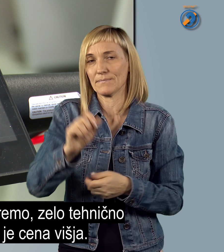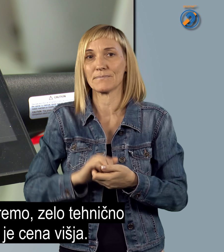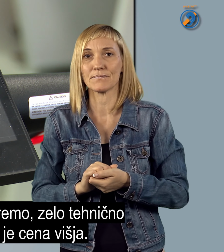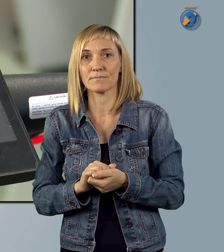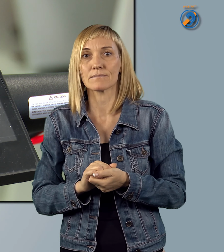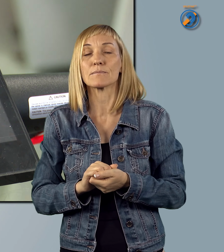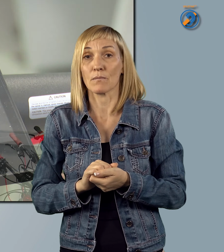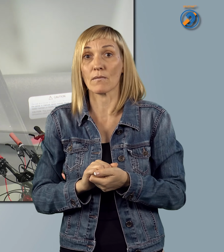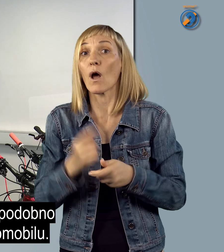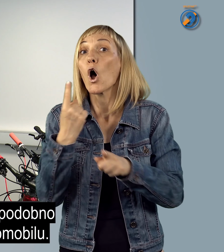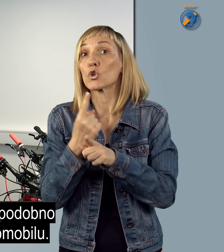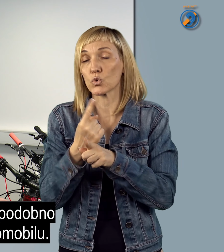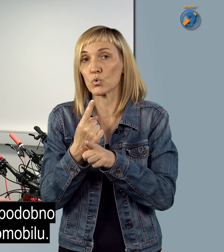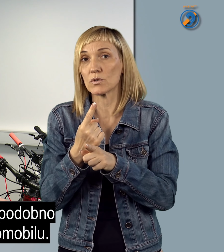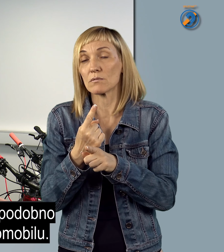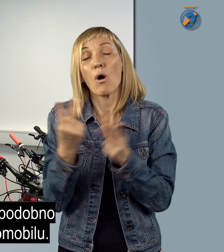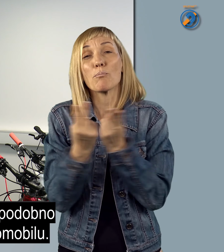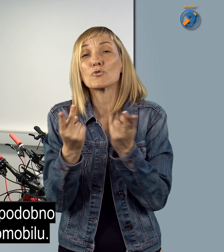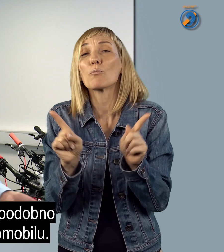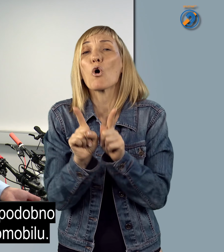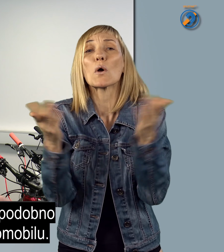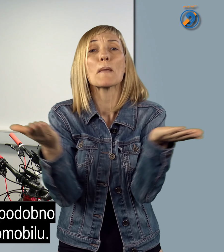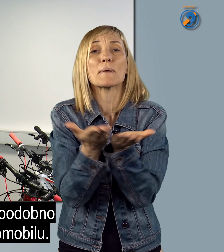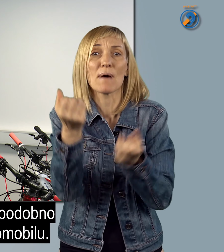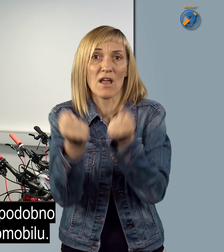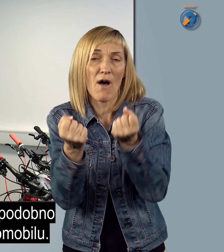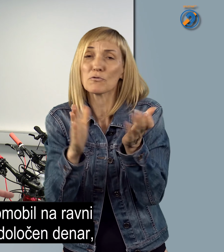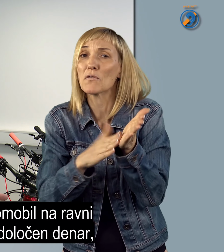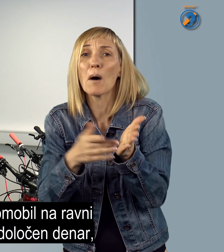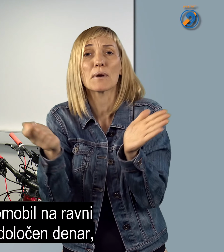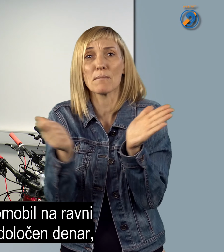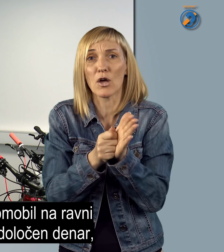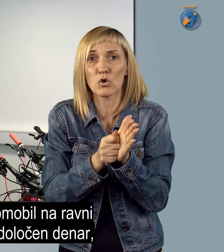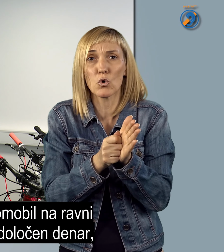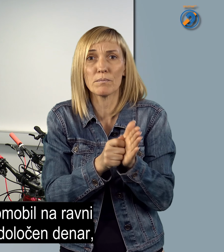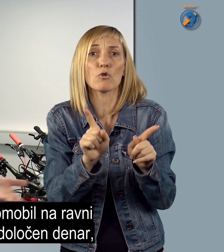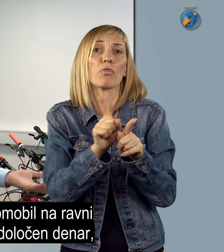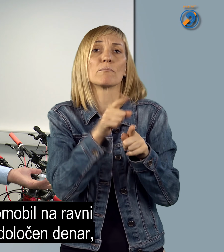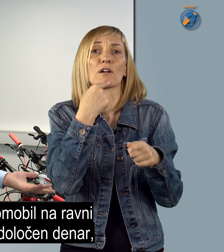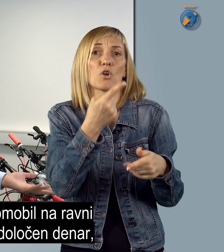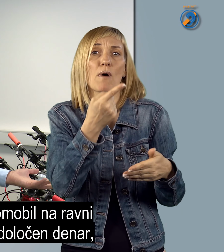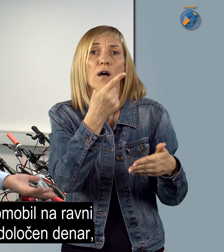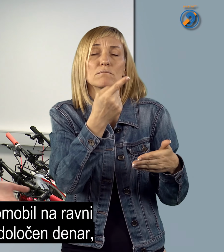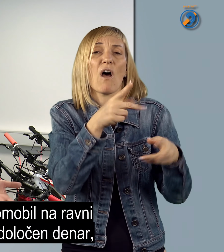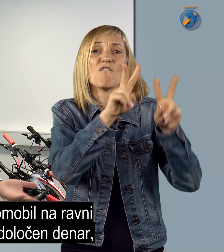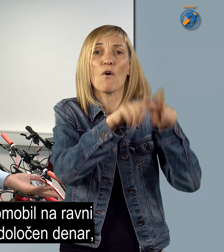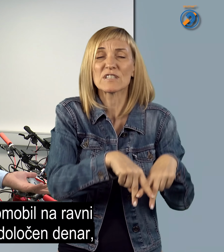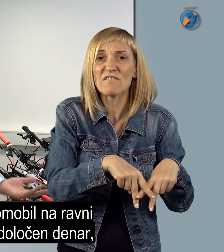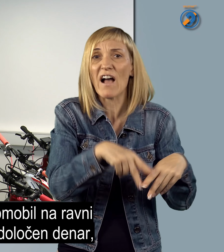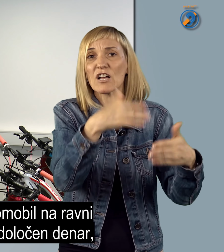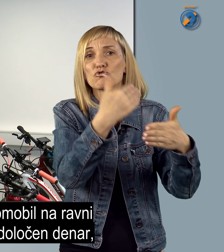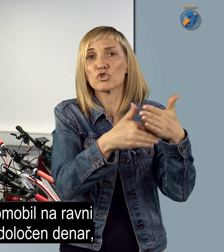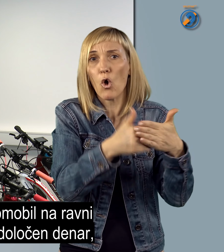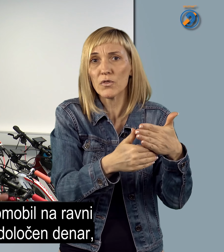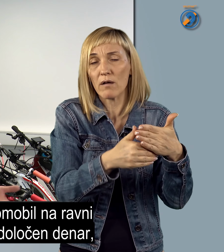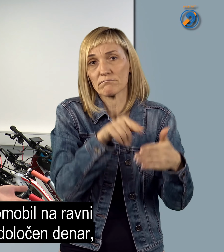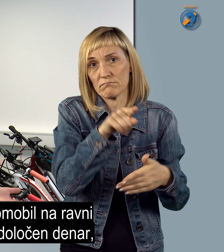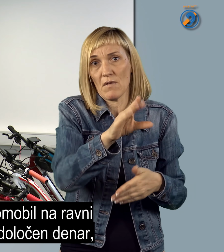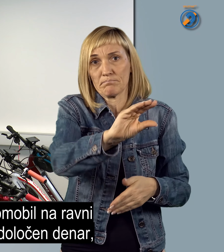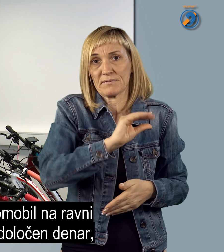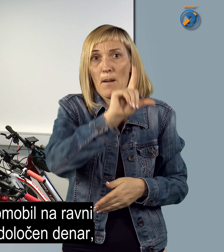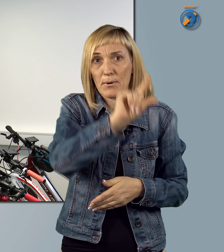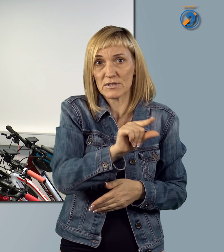višja. Poleg tega pa je podobno kot pri avtomobilih, vi lahko kupite, ne vem, nivo Škode oziroma Volkswagna za